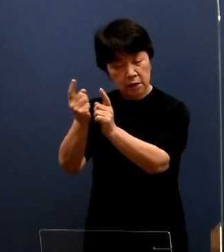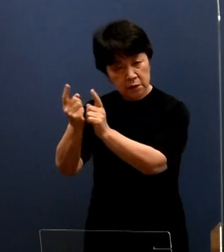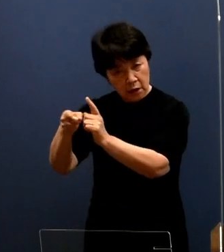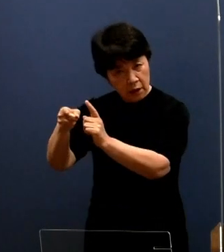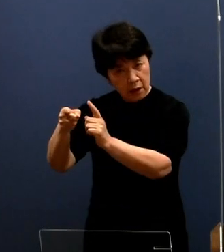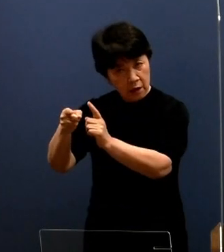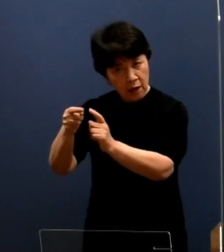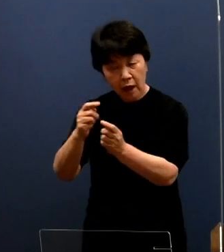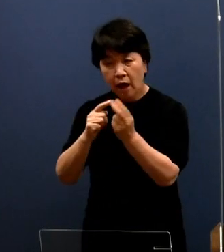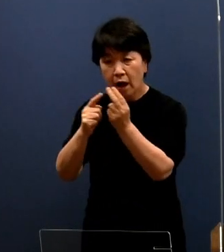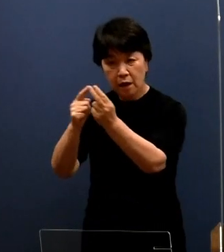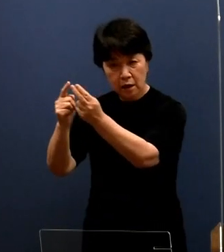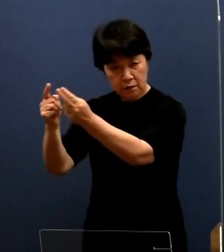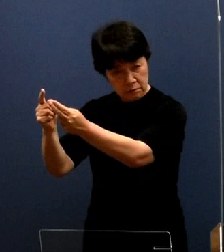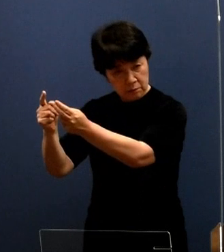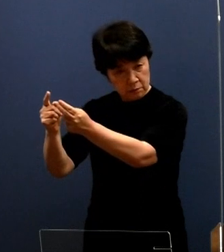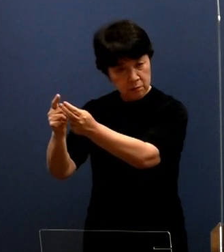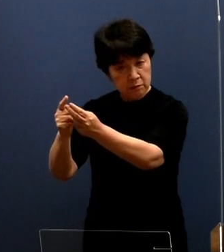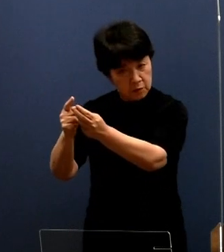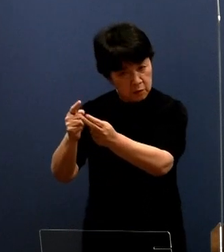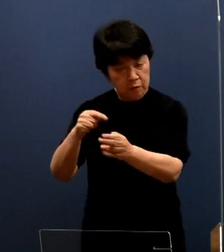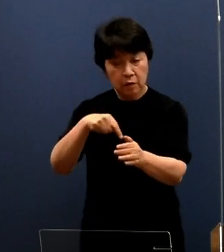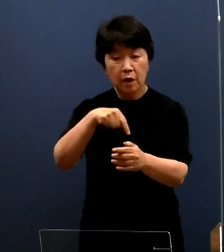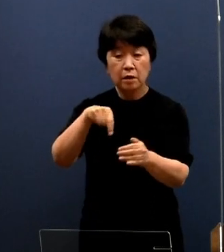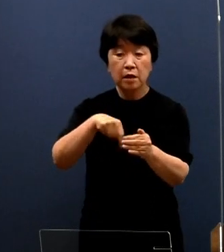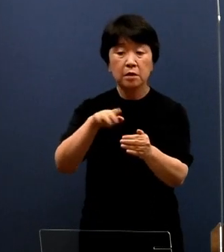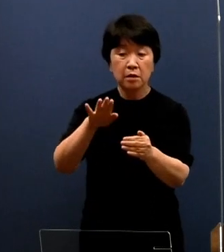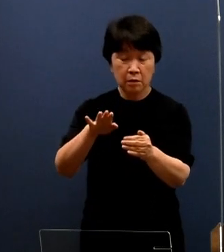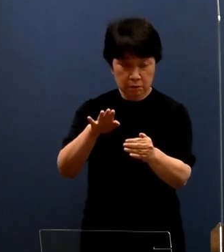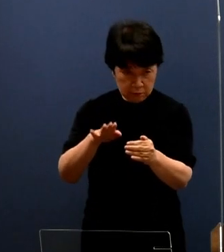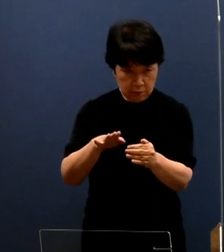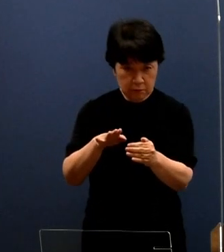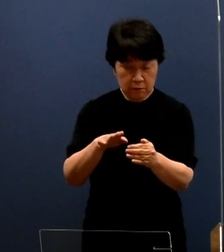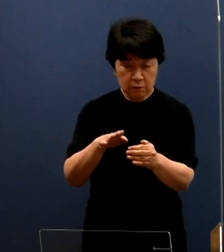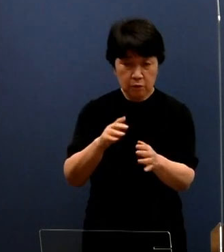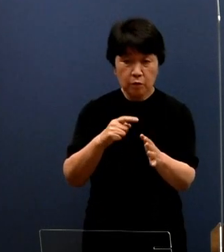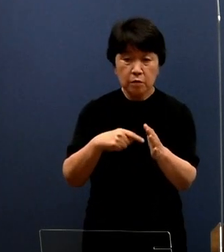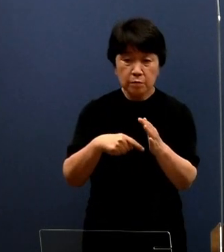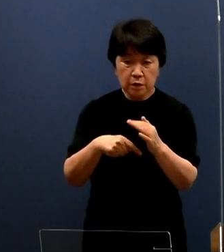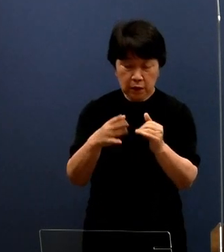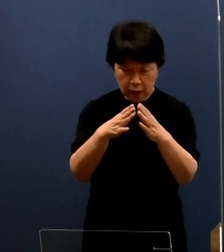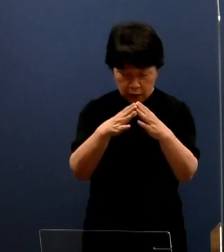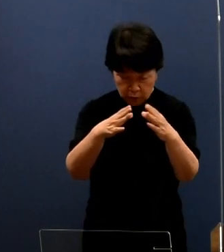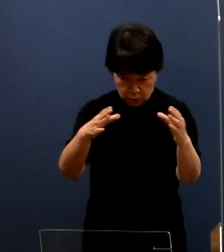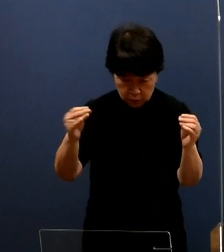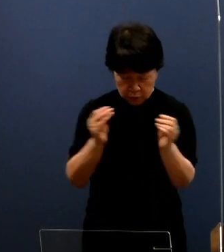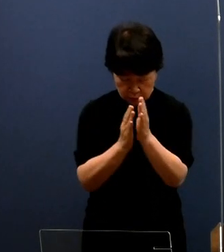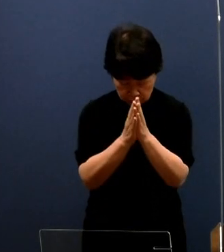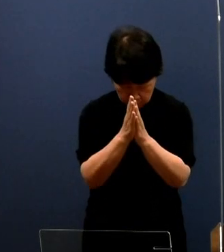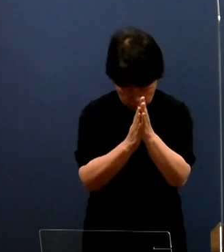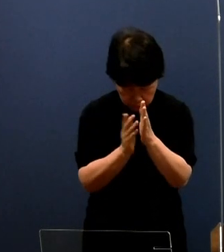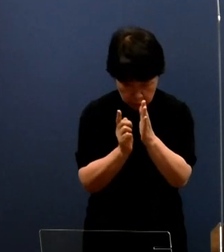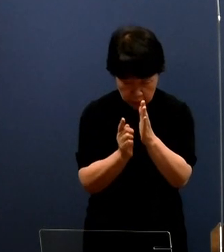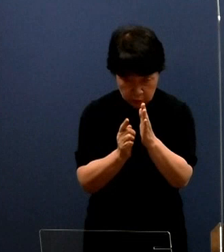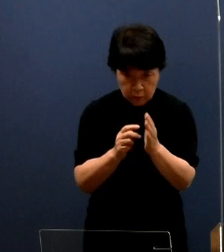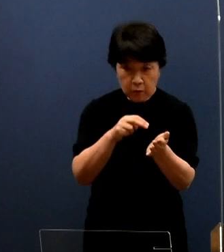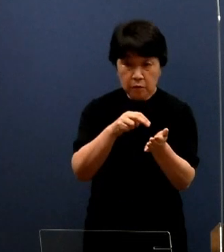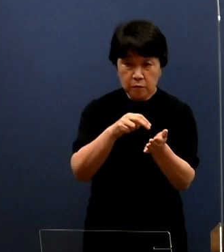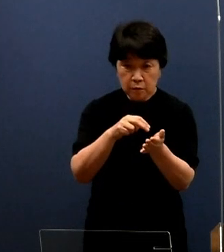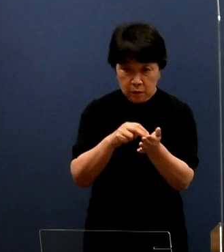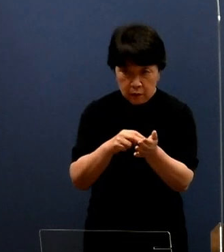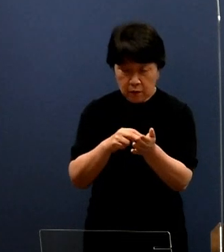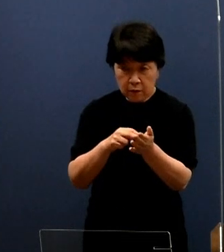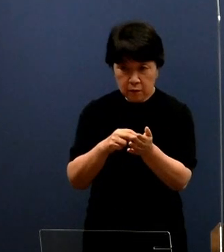ったか知りませんから分かりませんけど、まあ、そういう意味で その国葬として国家元首なり外務大臣